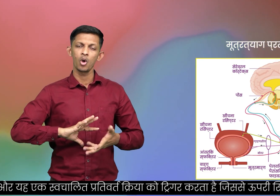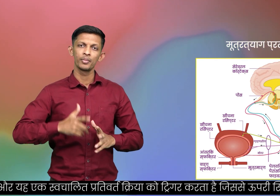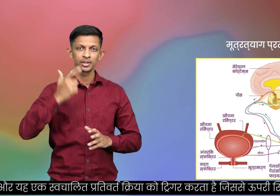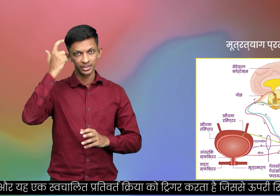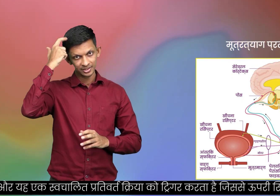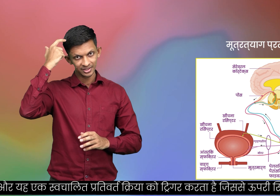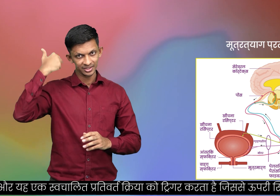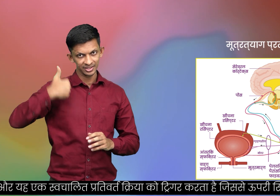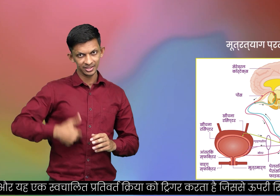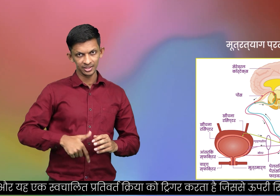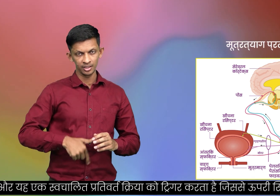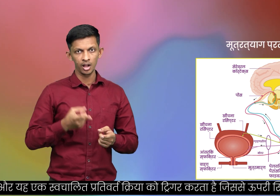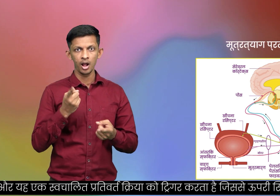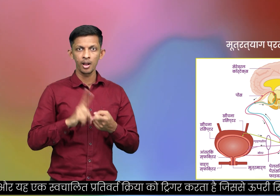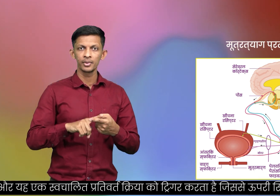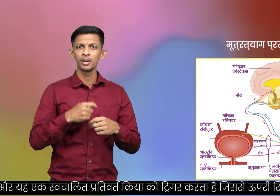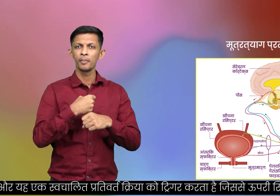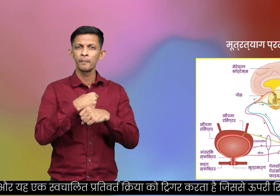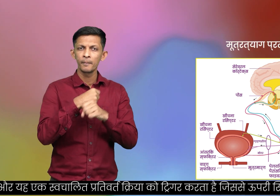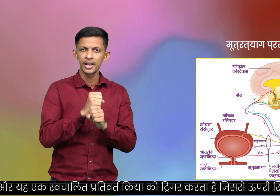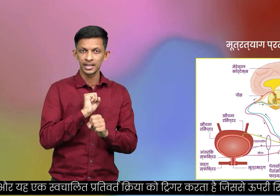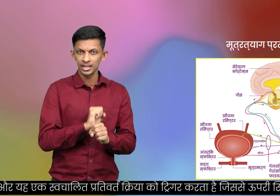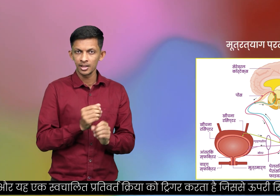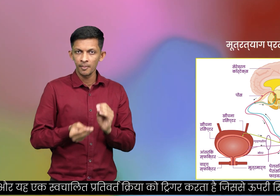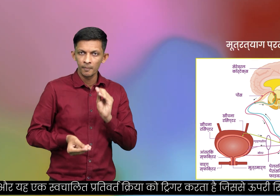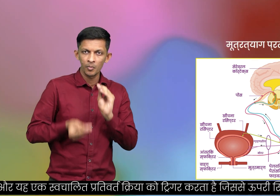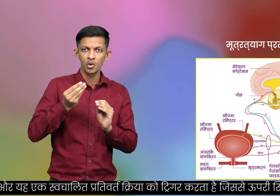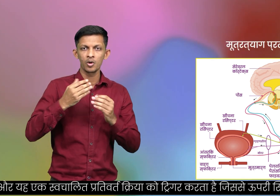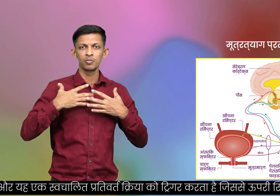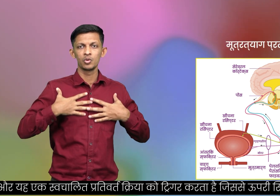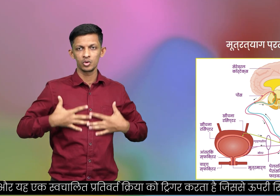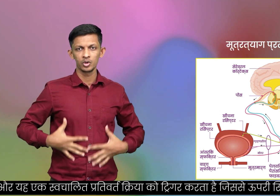है, जिससे ऊपरी स्फिंक्टर आराम कर सकता है।